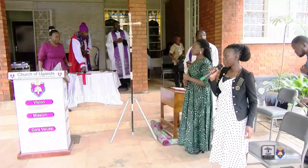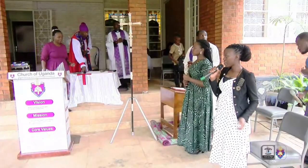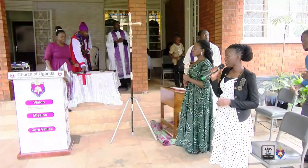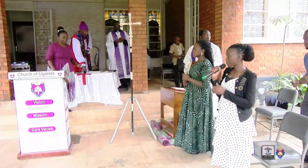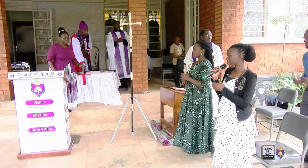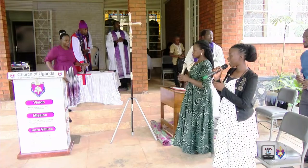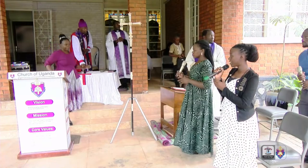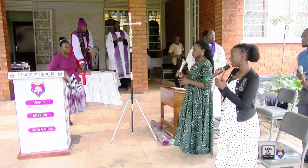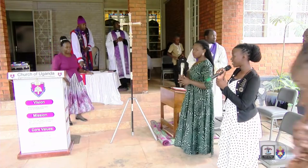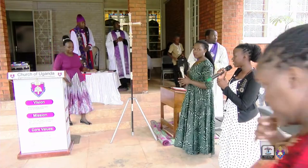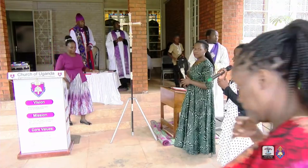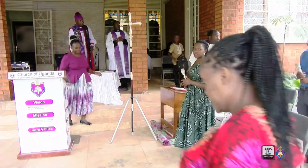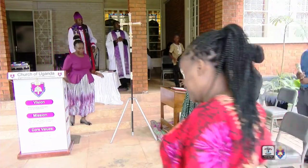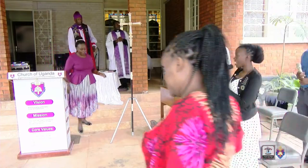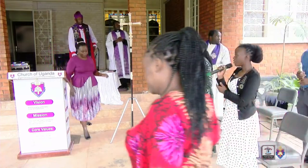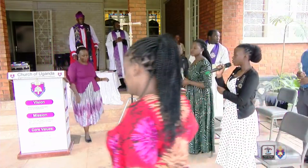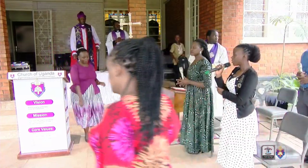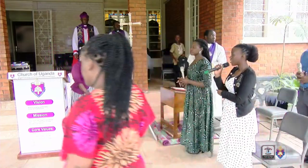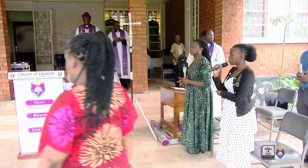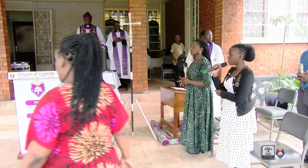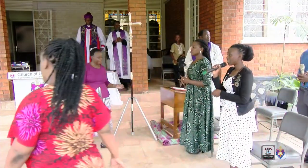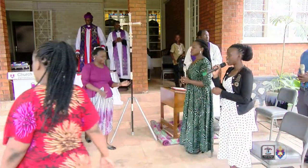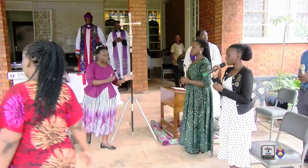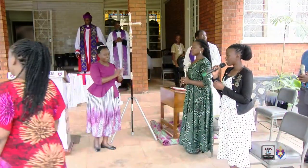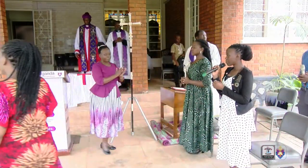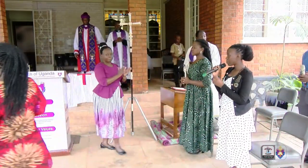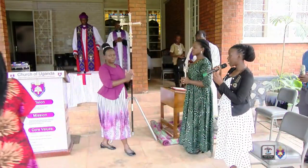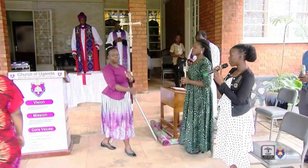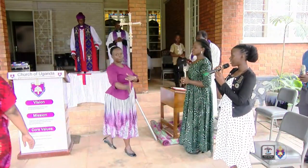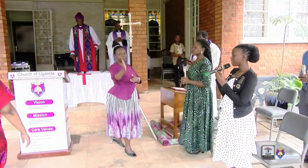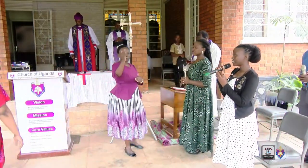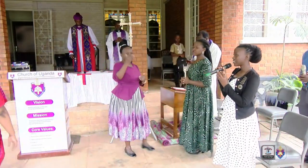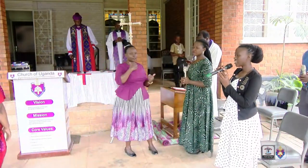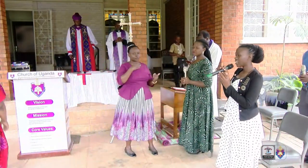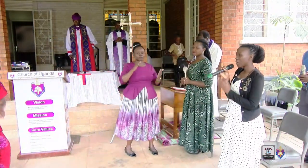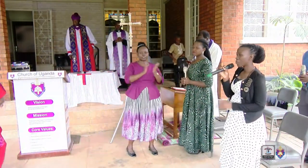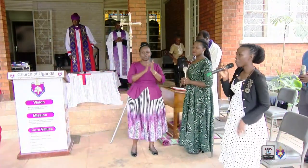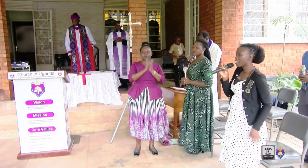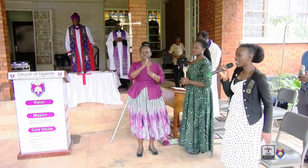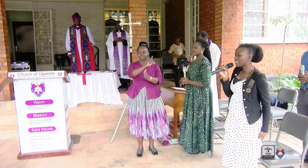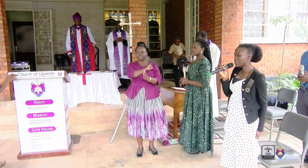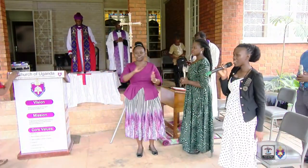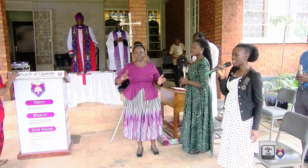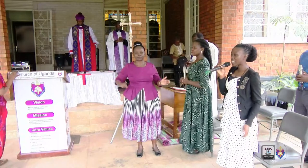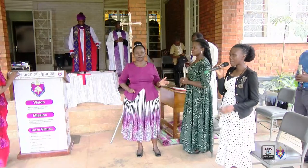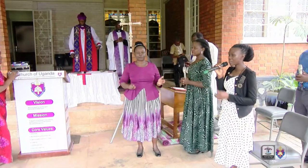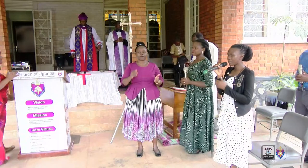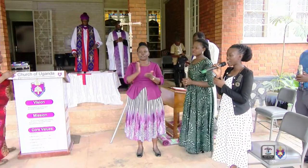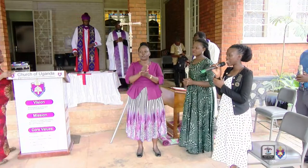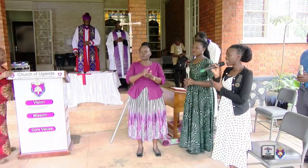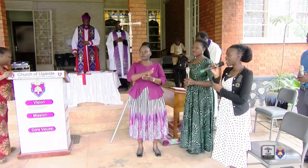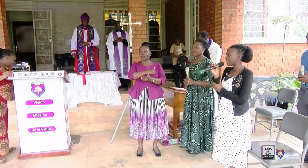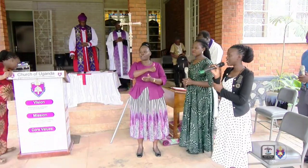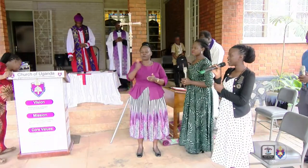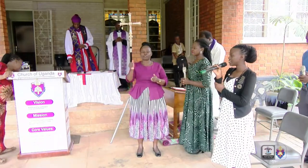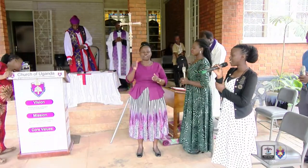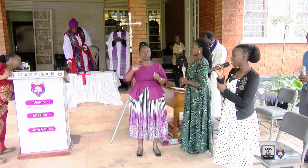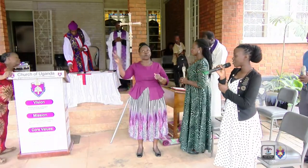kama ebazibwe tugenda kutendereza mukama kubanga tewali